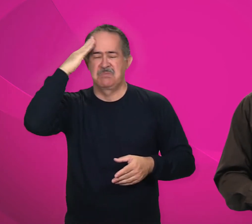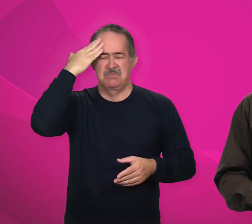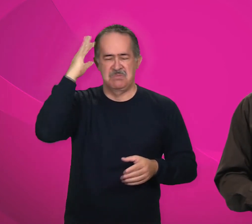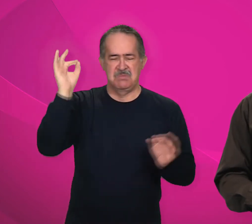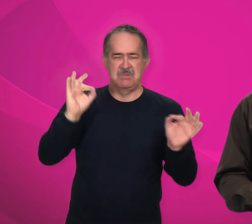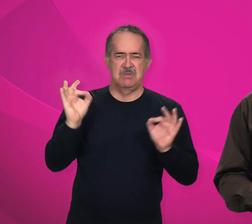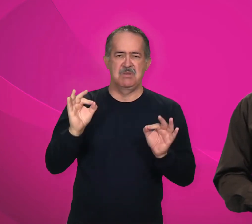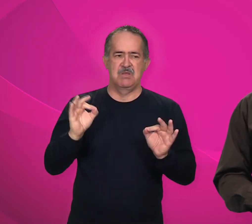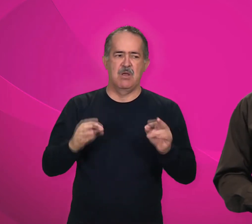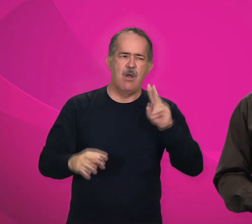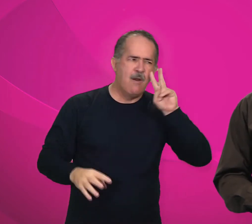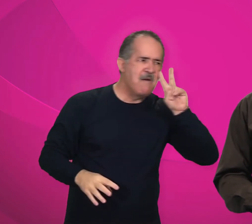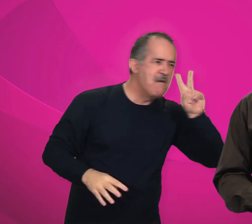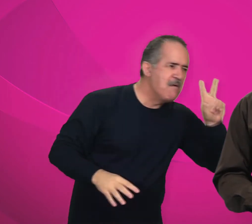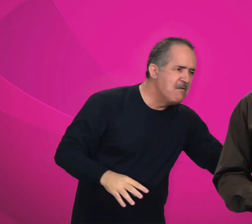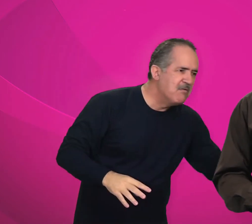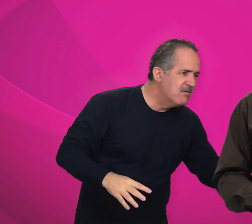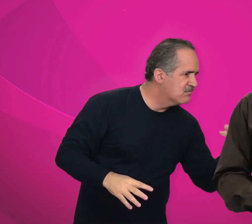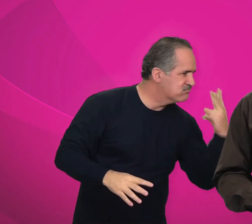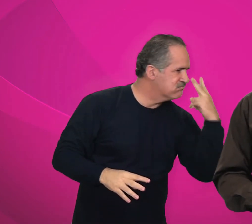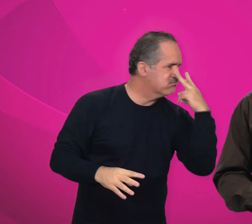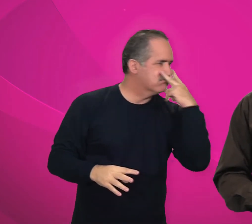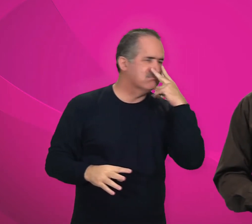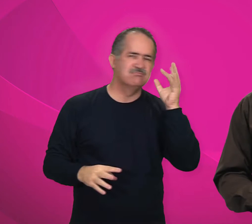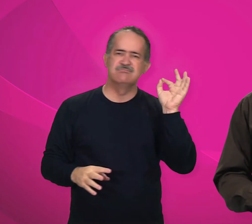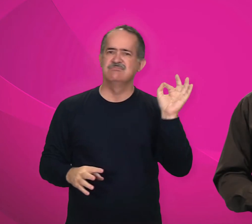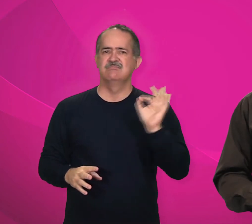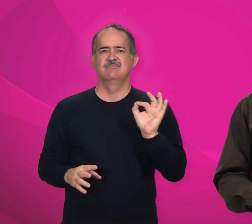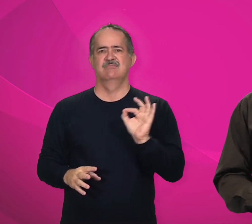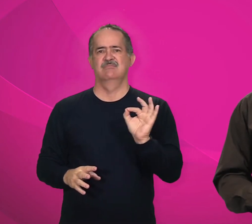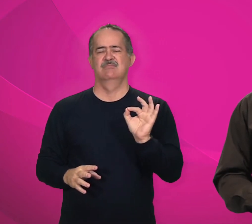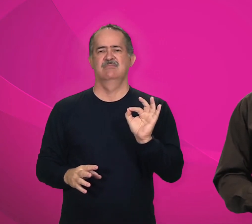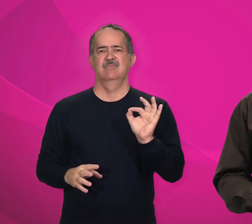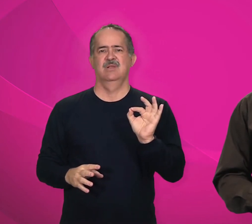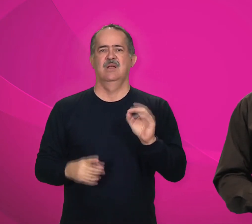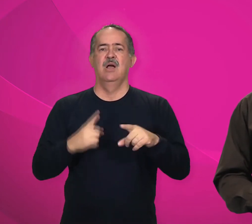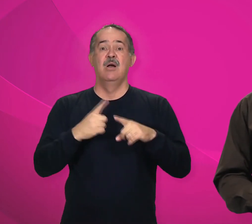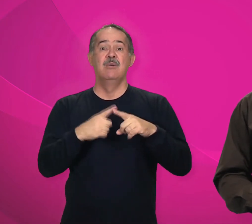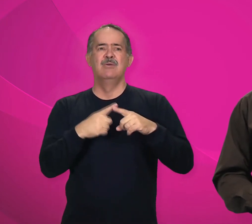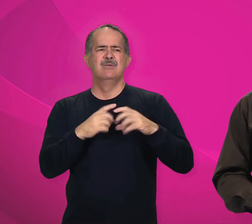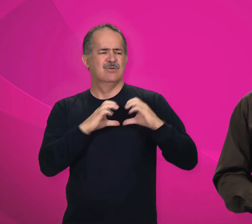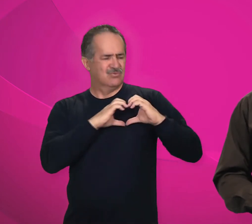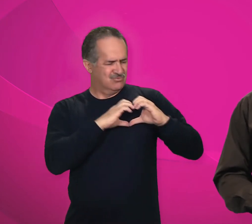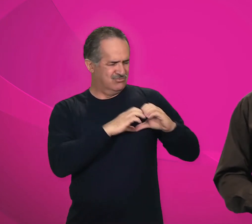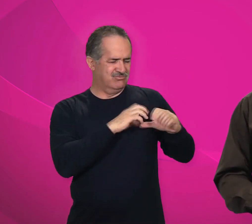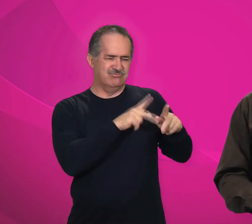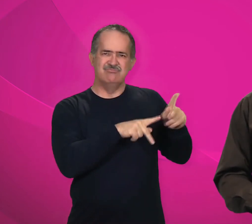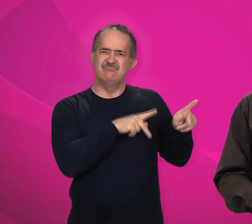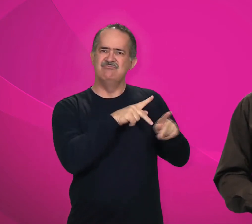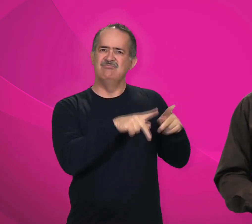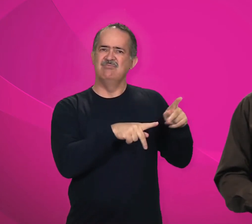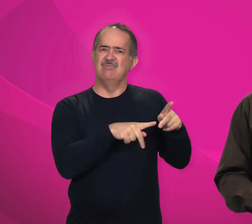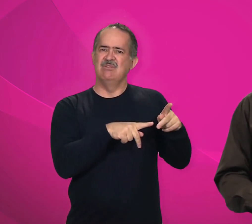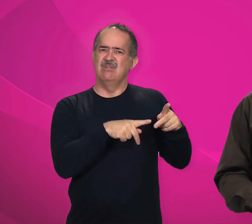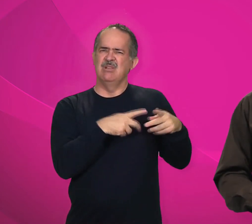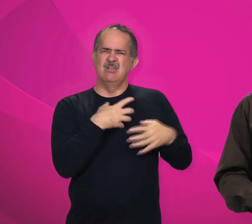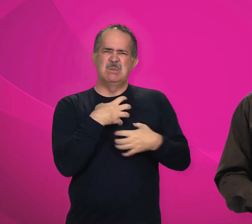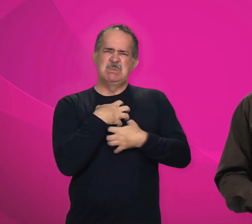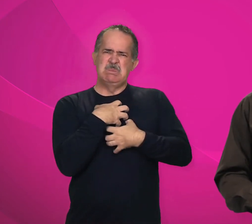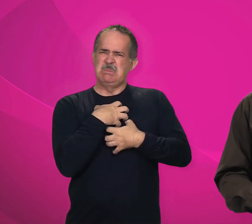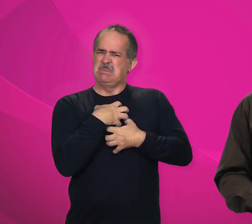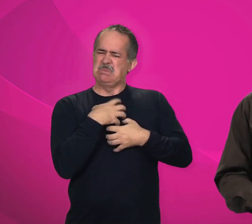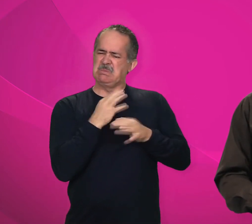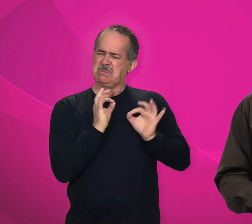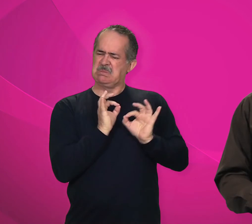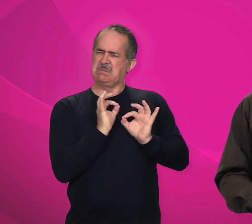ouvir sem nada entender, havereis de olhar sem nada ver, porque o coração desse povo